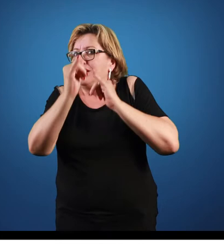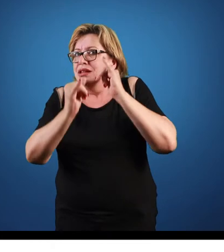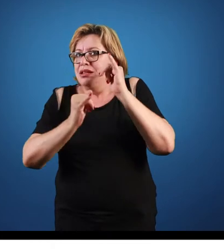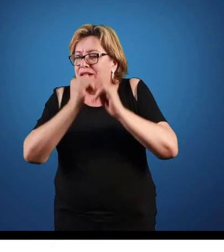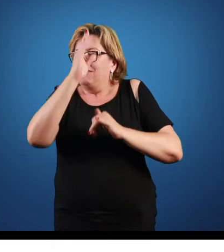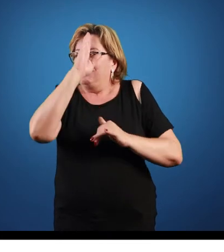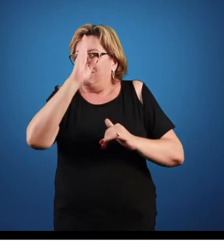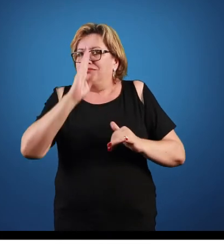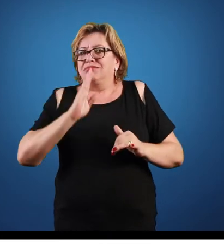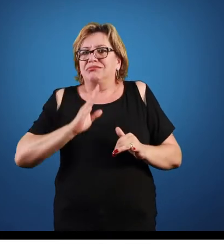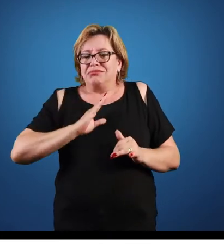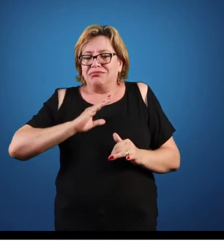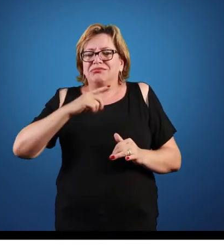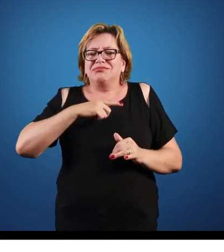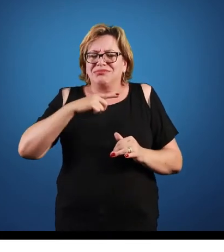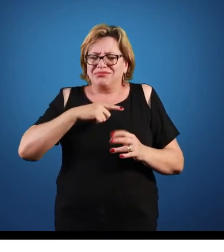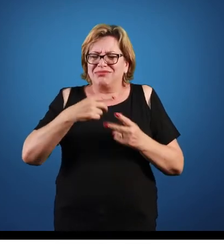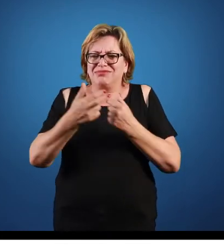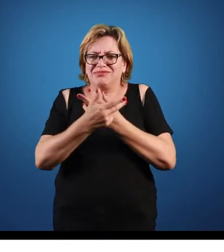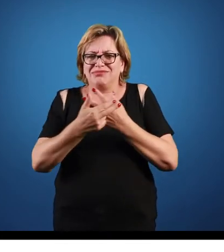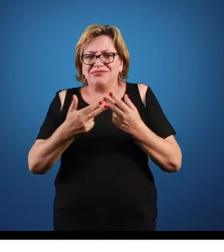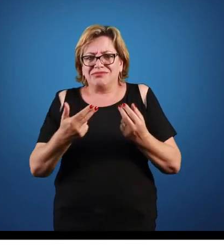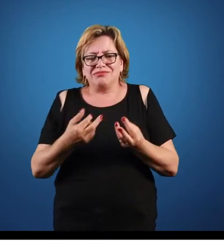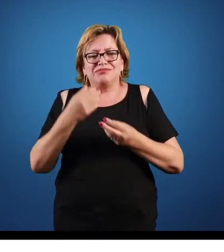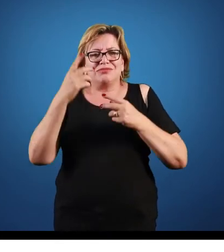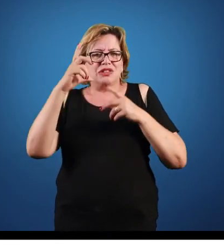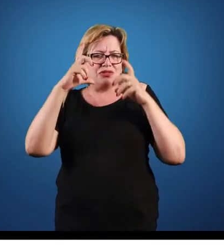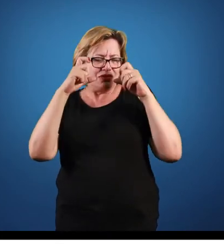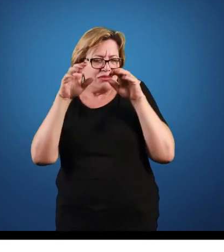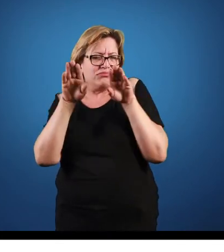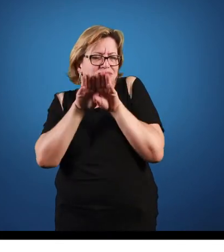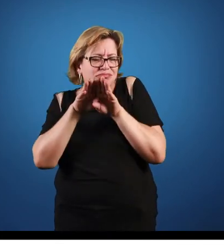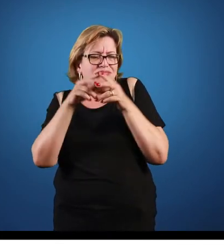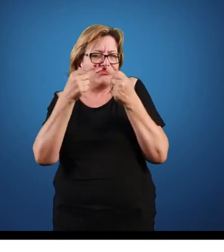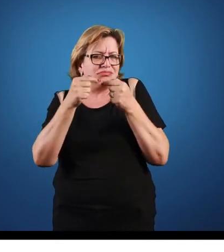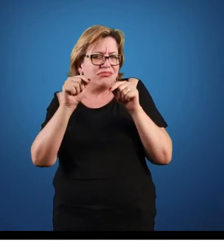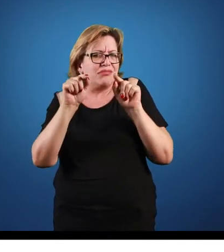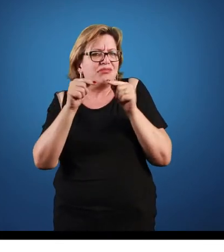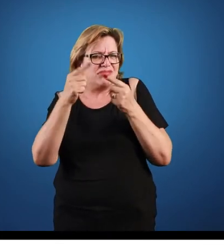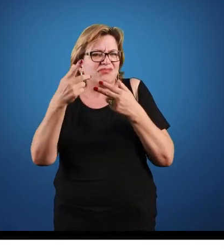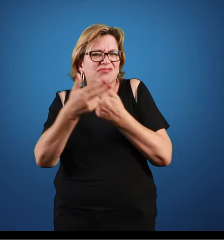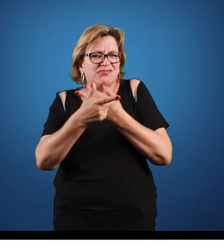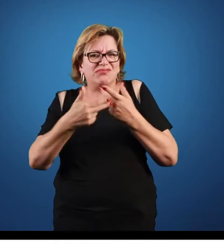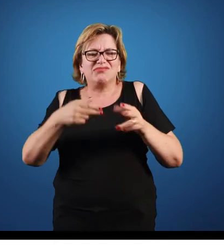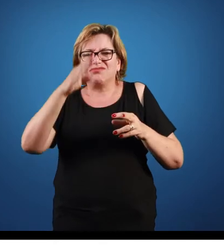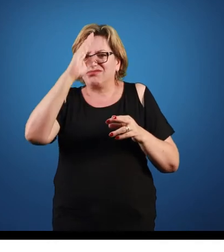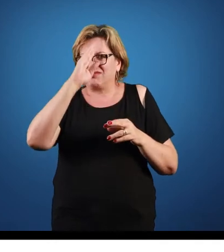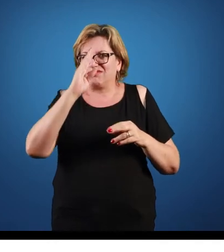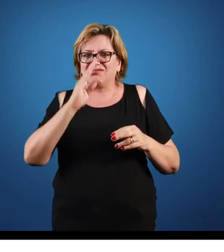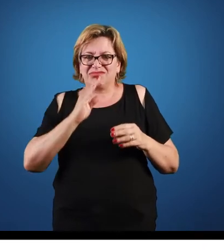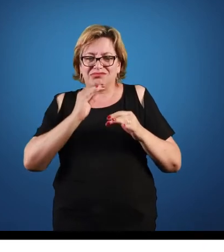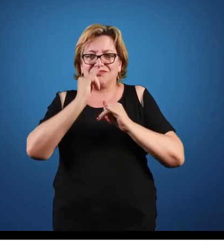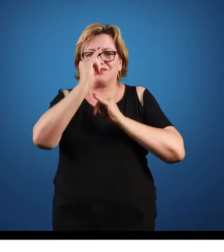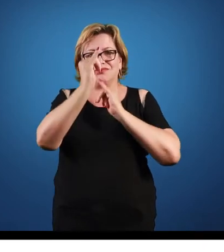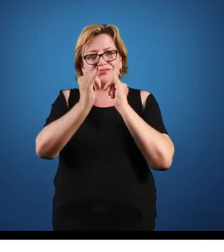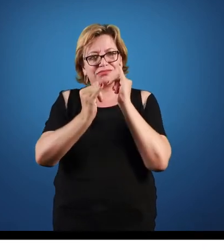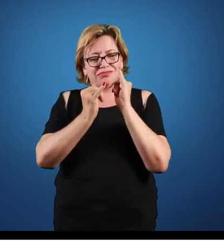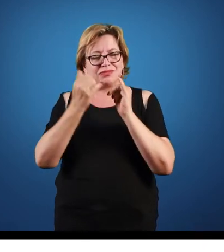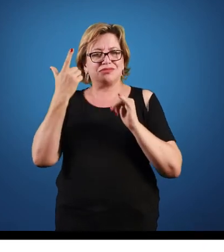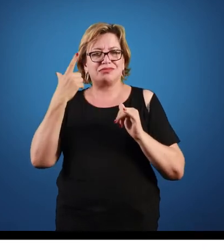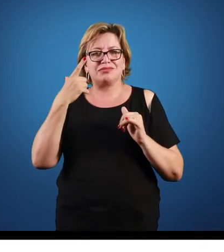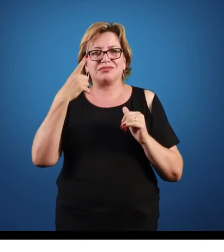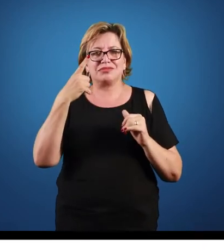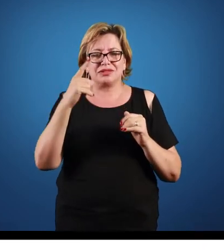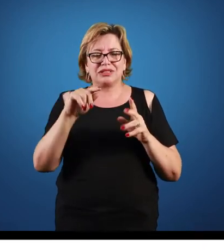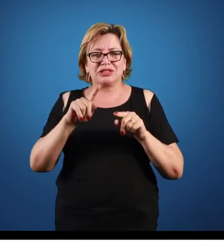gente tem bastante é ter um banco de imagens tem banco de sons também tem banco de trilhas sonoras você consegue tudo gratuito se você quiser ou